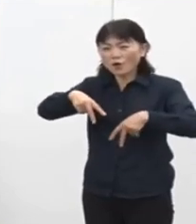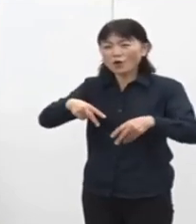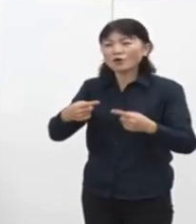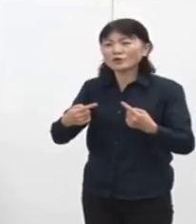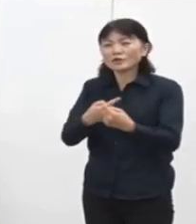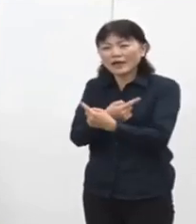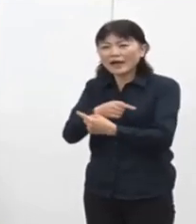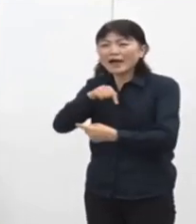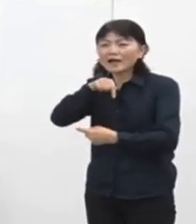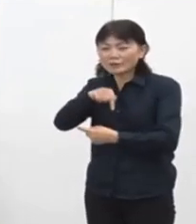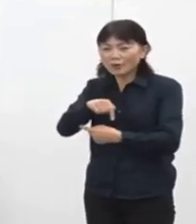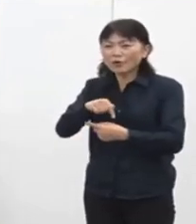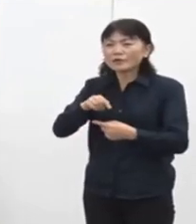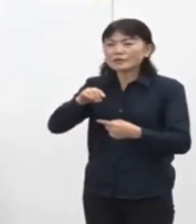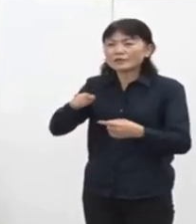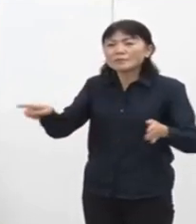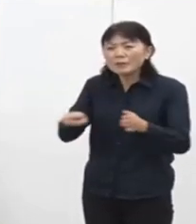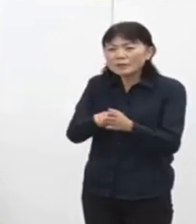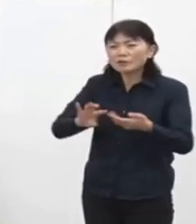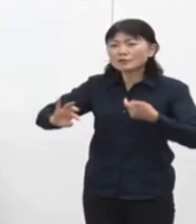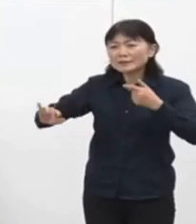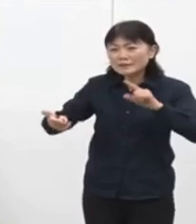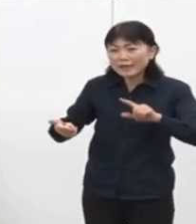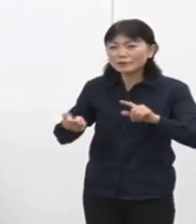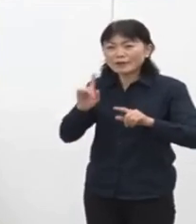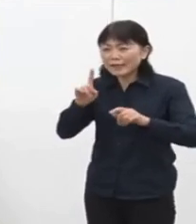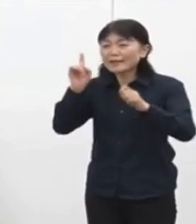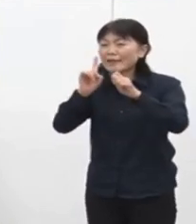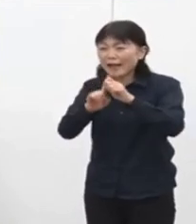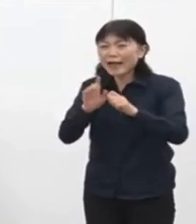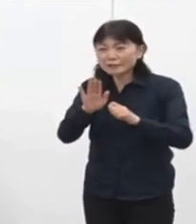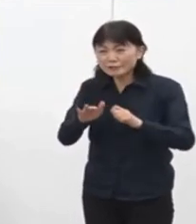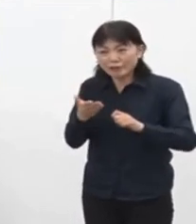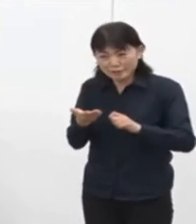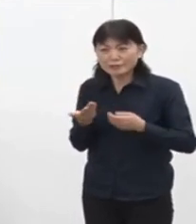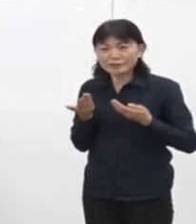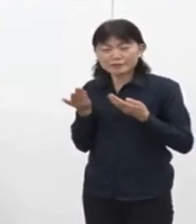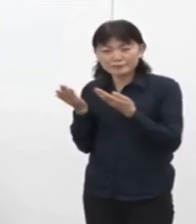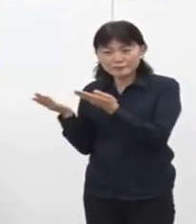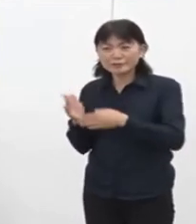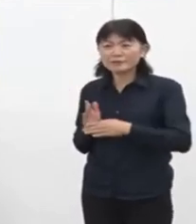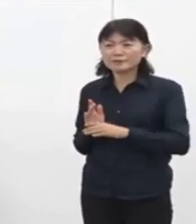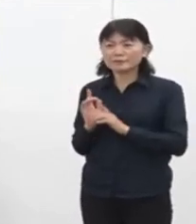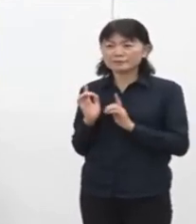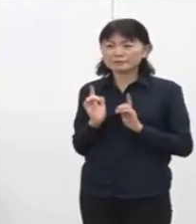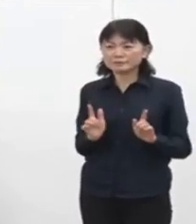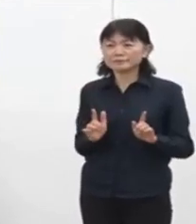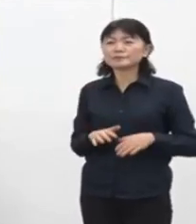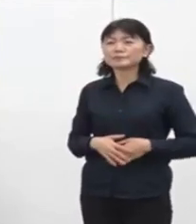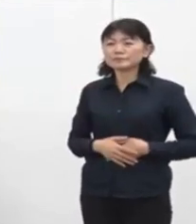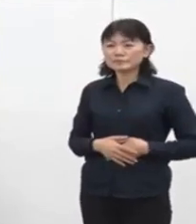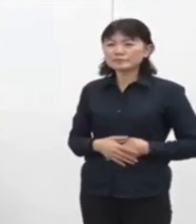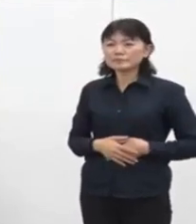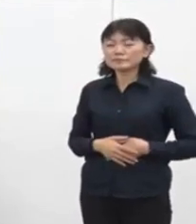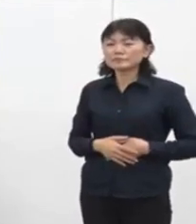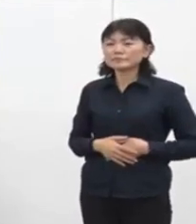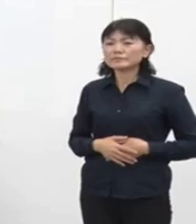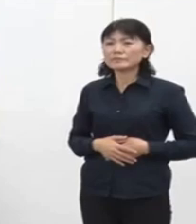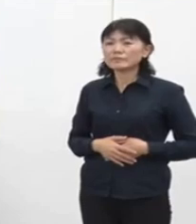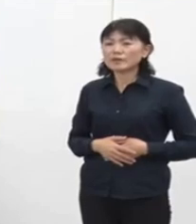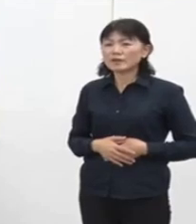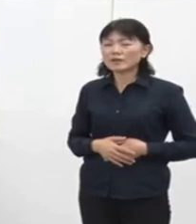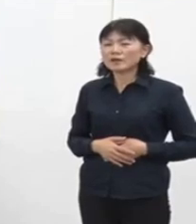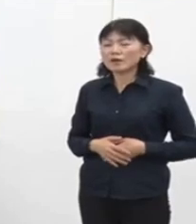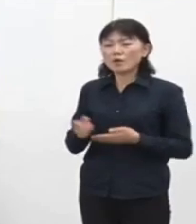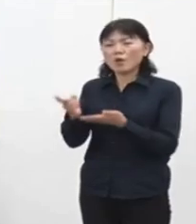いだったり今回の狙いがあればちょっと改めて伺ってよろしいでしょうか。 そうですね、あのまずあの大きな